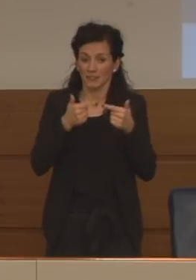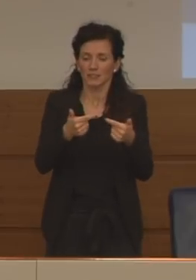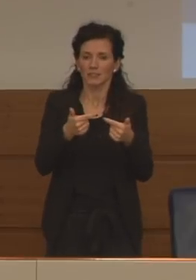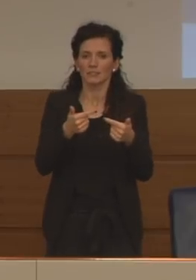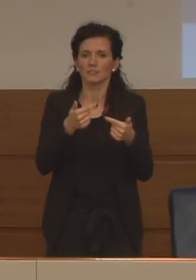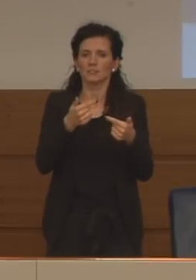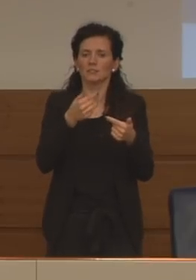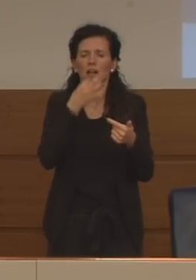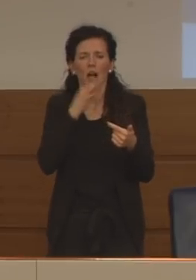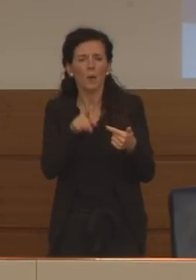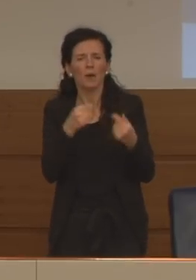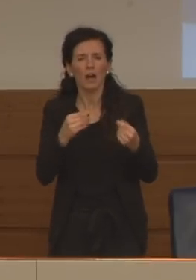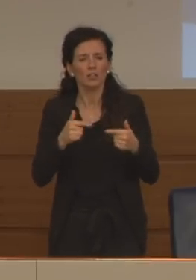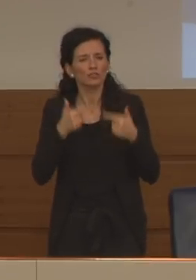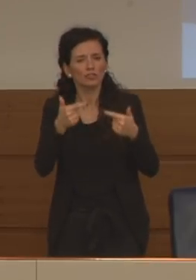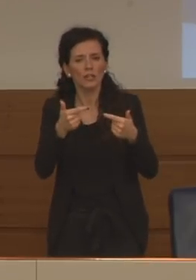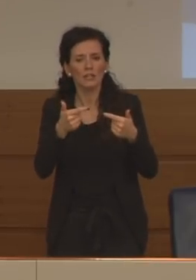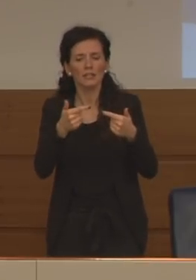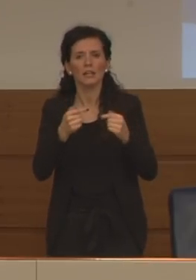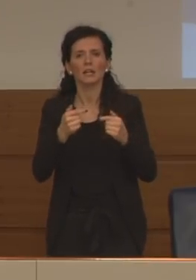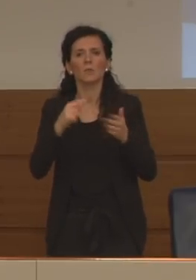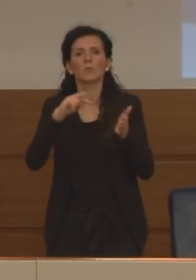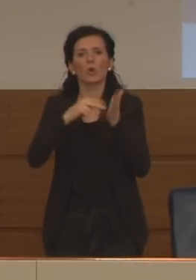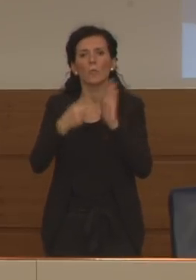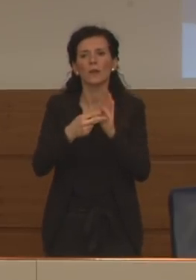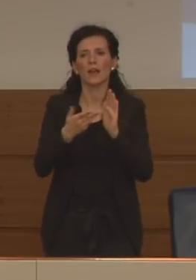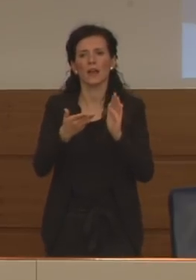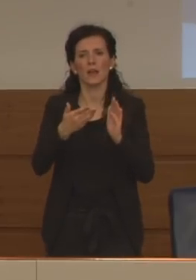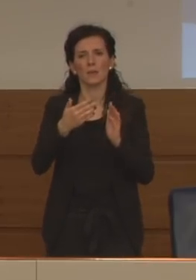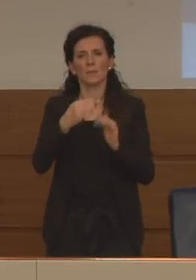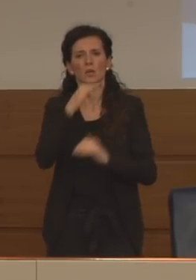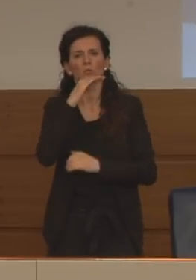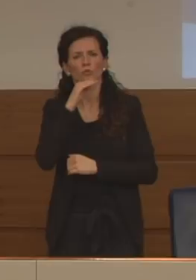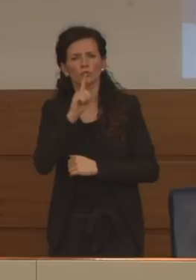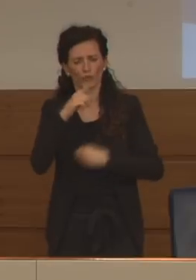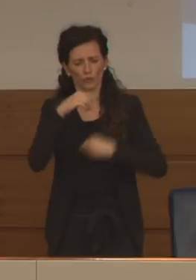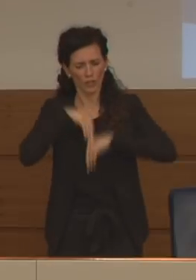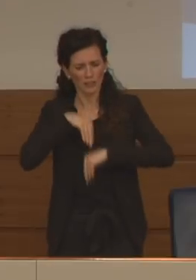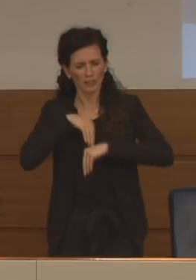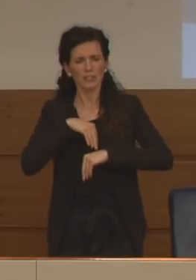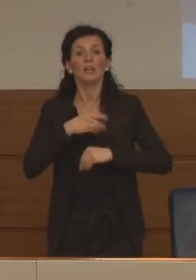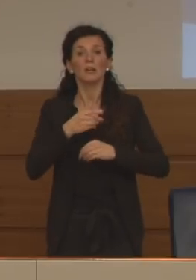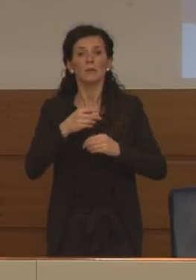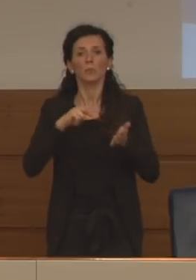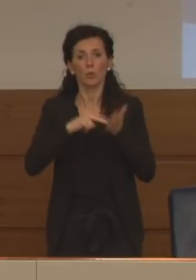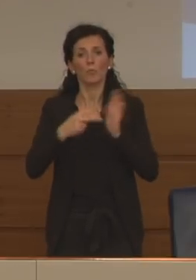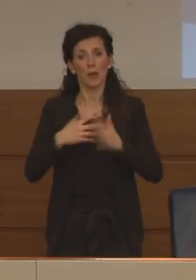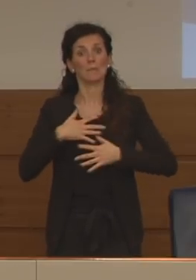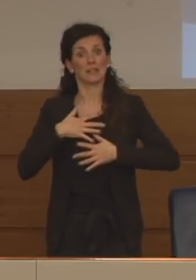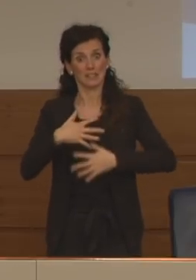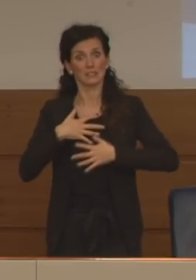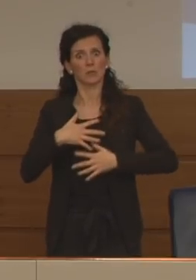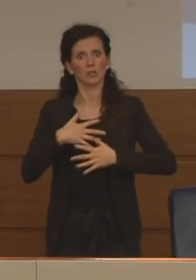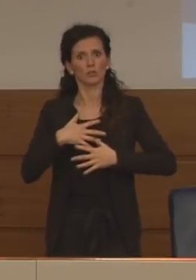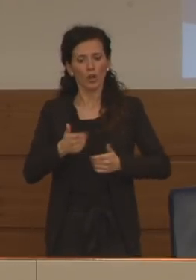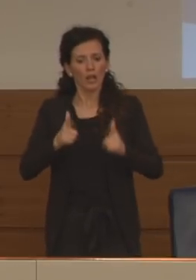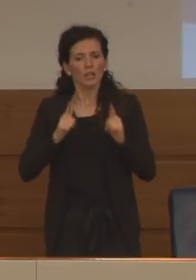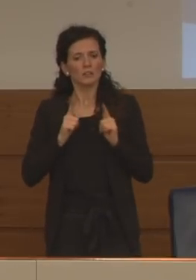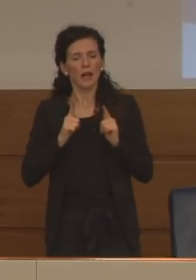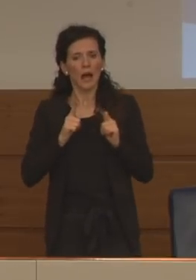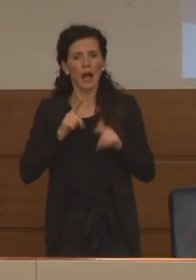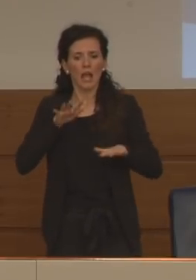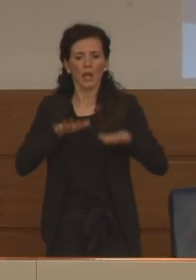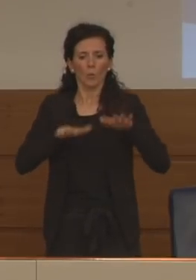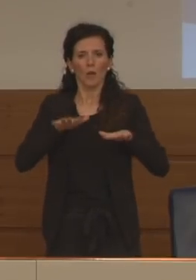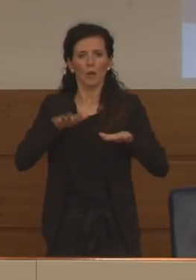creare quella forma di insufficienza in particolare a livello delle vie respiratorie che sbilancia un equilibrio